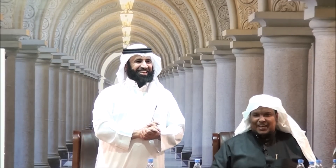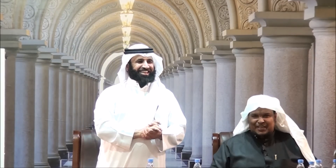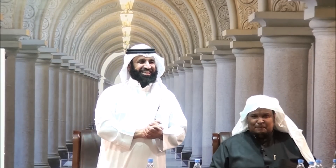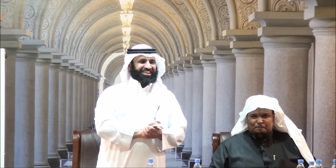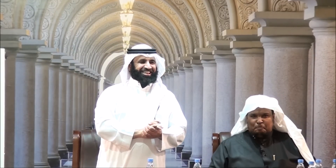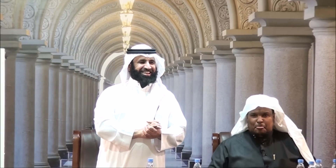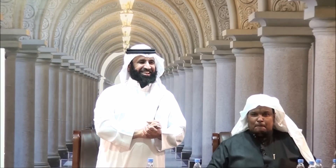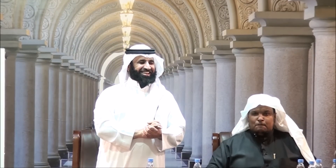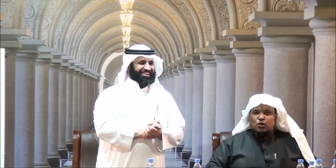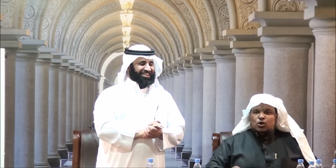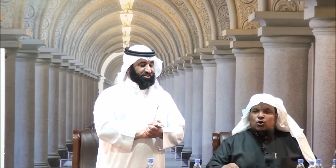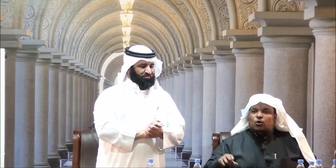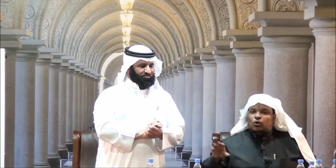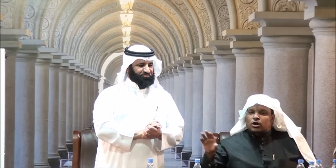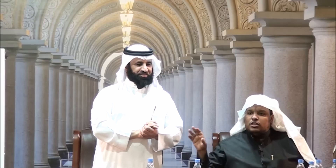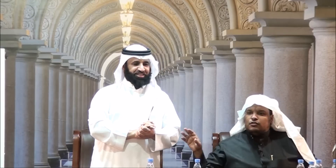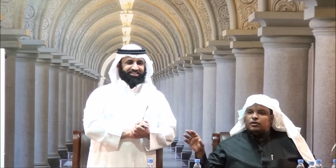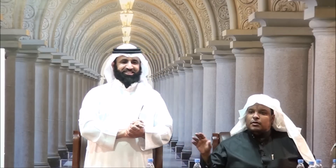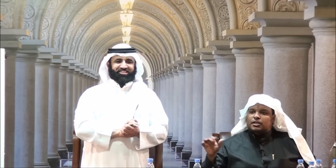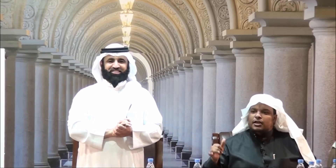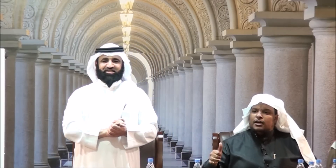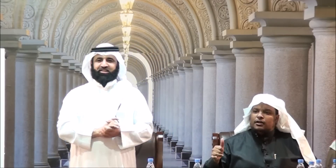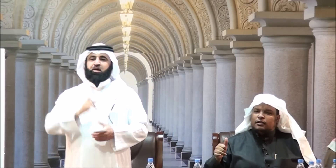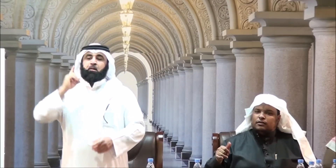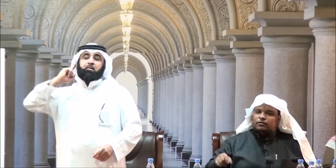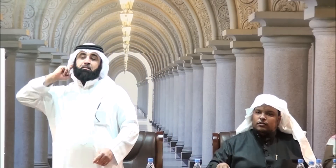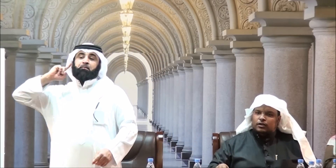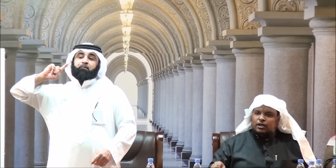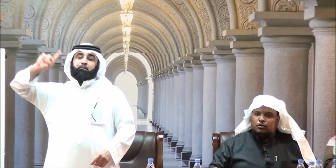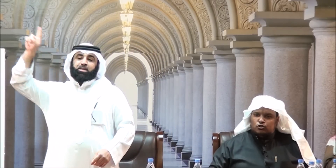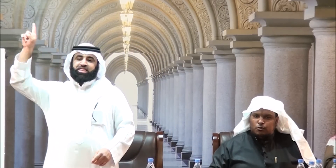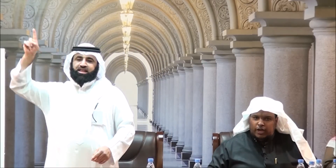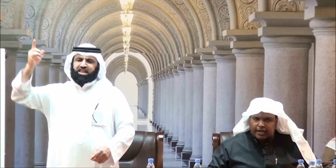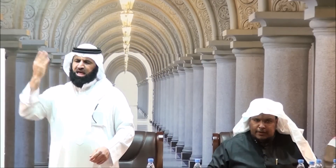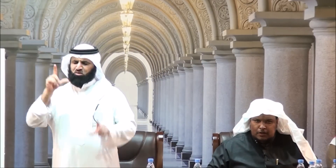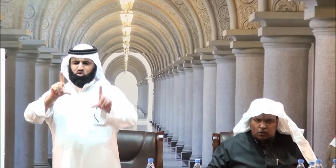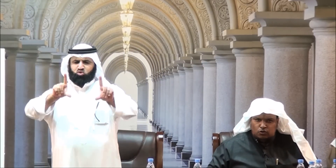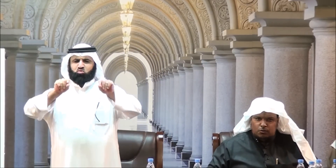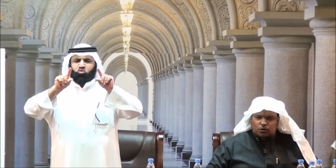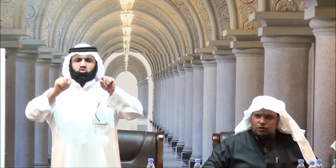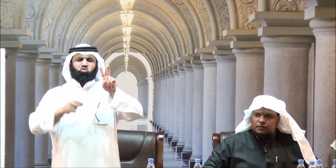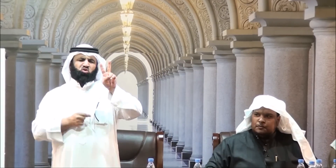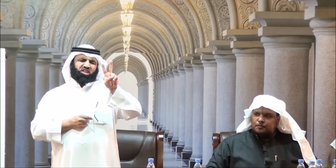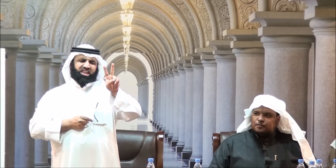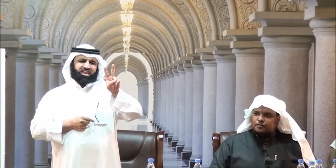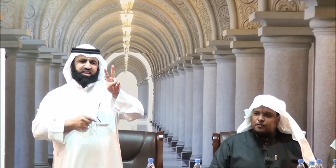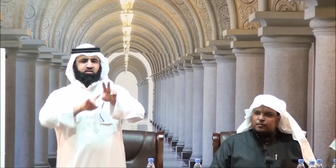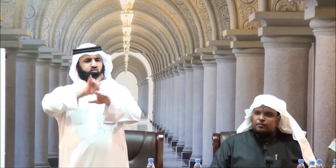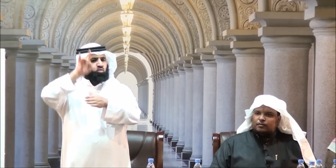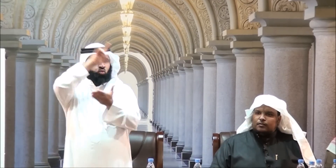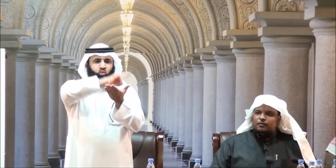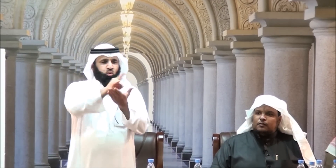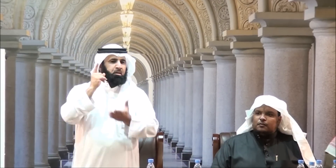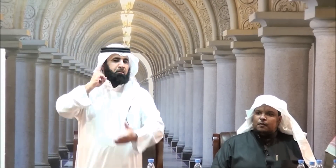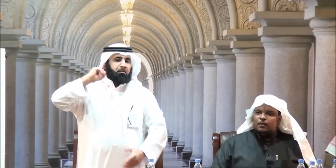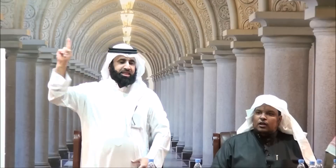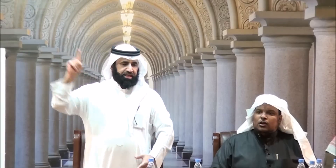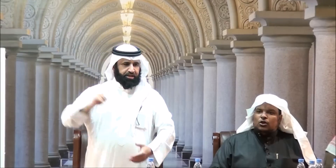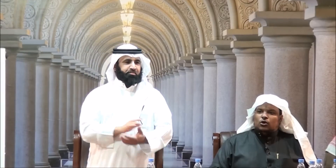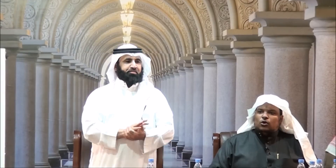جزاكم الله خير. وكنت في المدينة قبل أسبوعين أو أسبوع